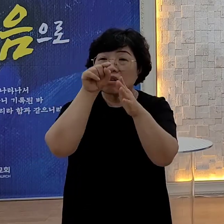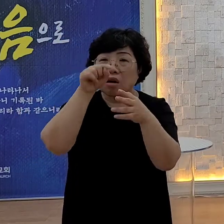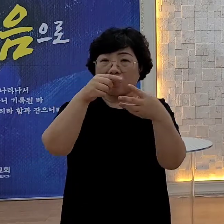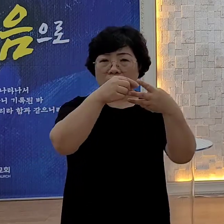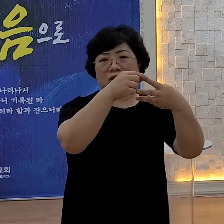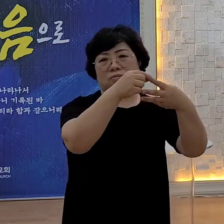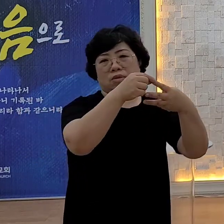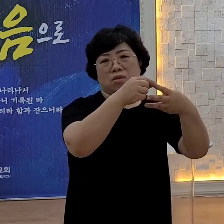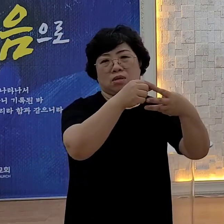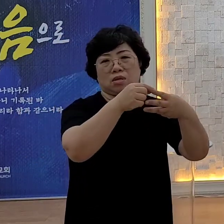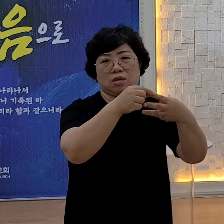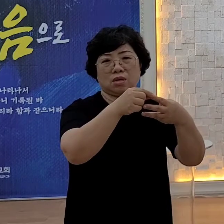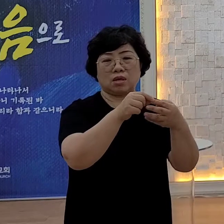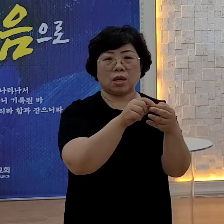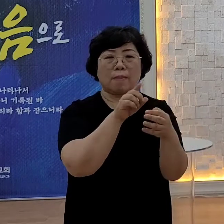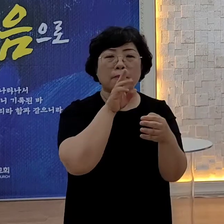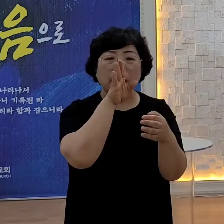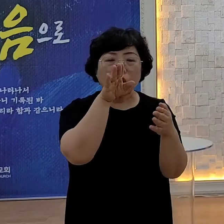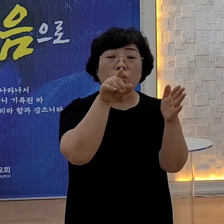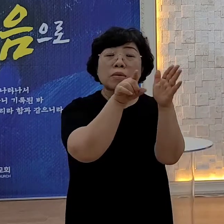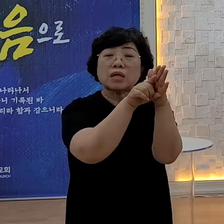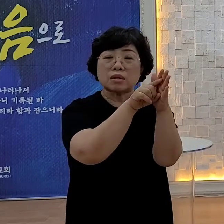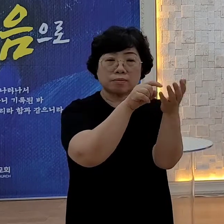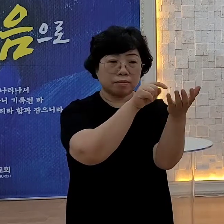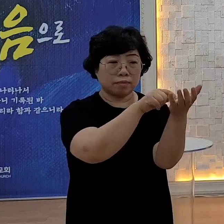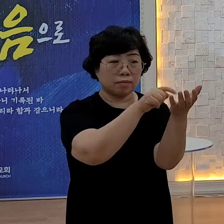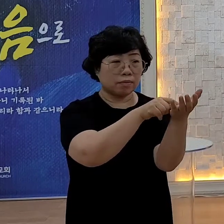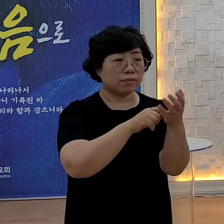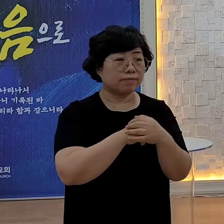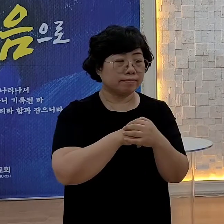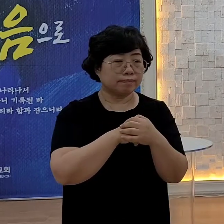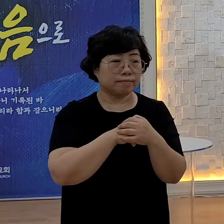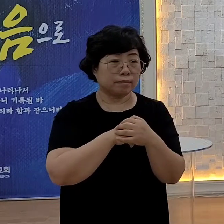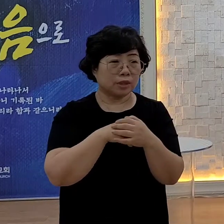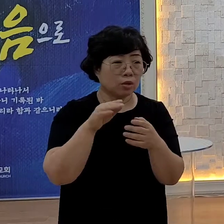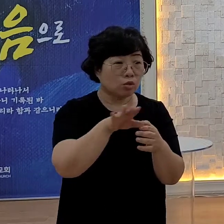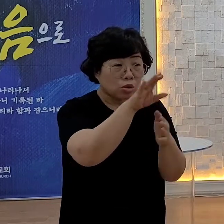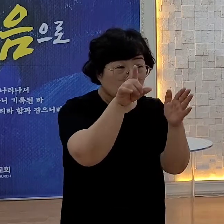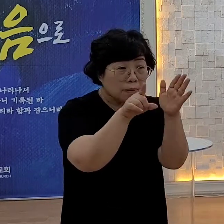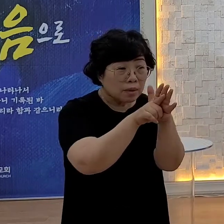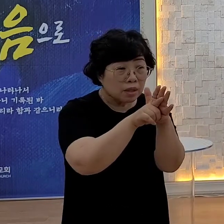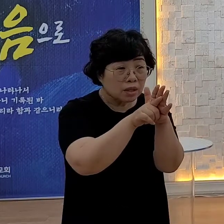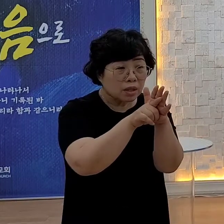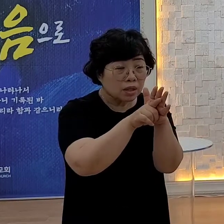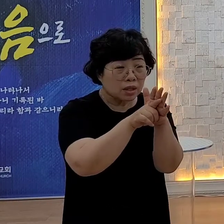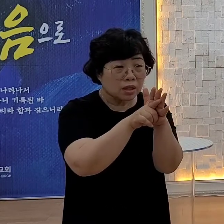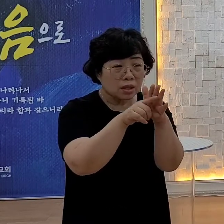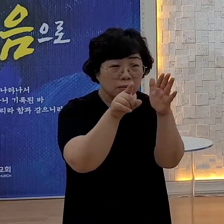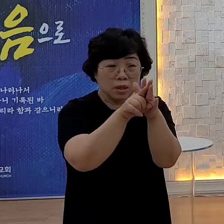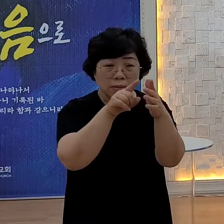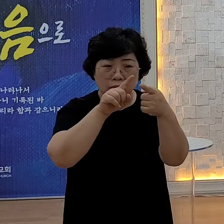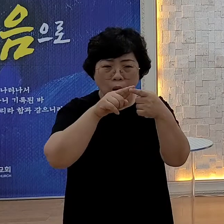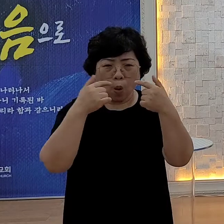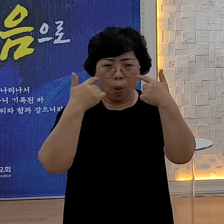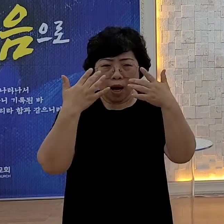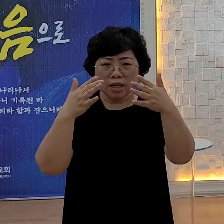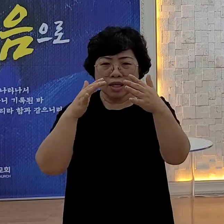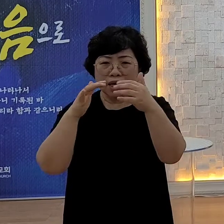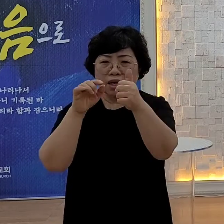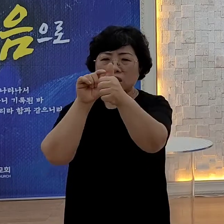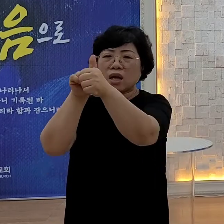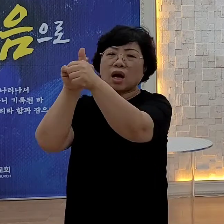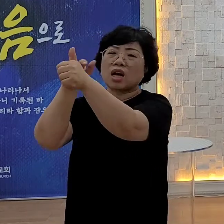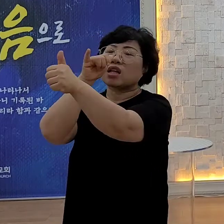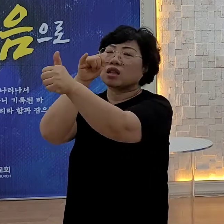1번에서 말하는 것처럼 믿음은, 우리가 믿는 이 믿음은 분명히 대상이 있다는 것을 기억하셔야 돼요.